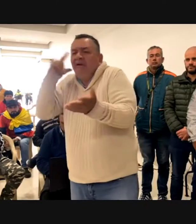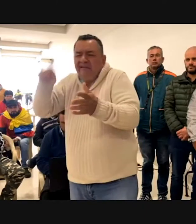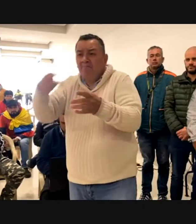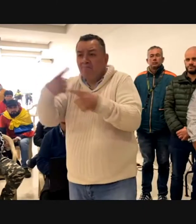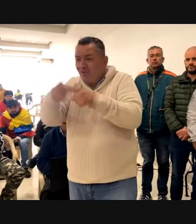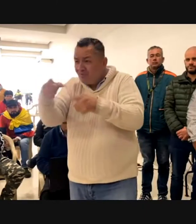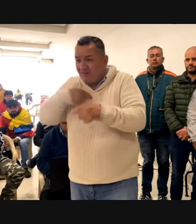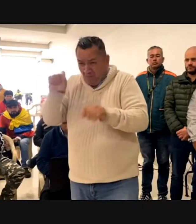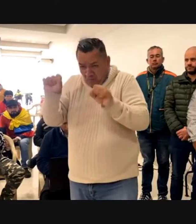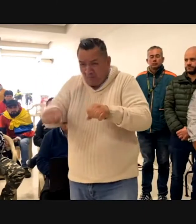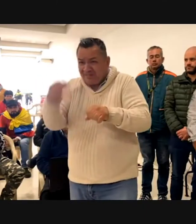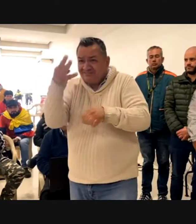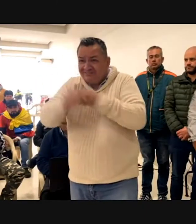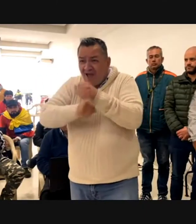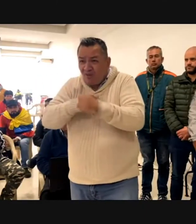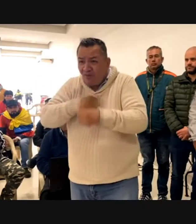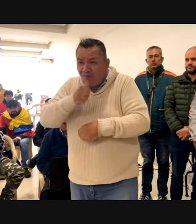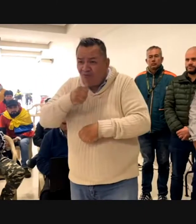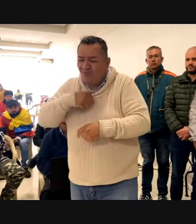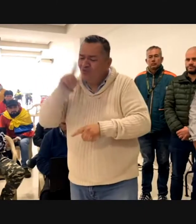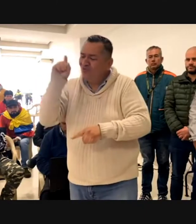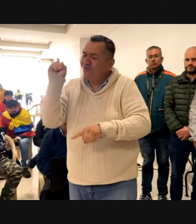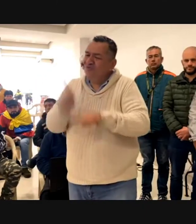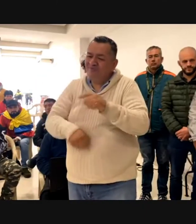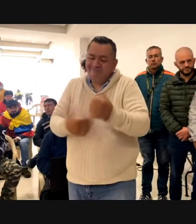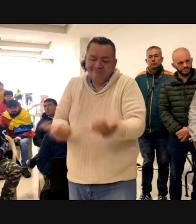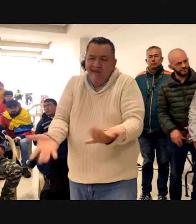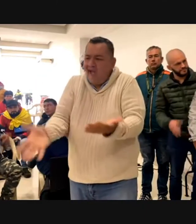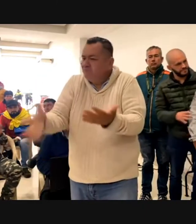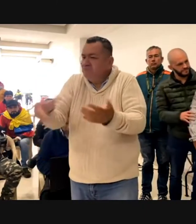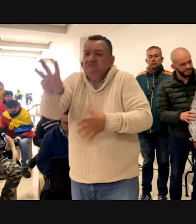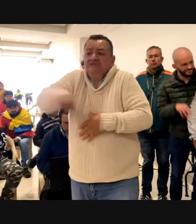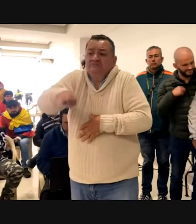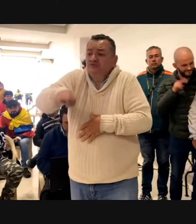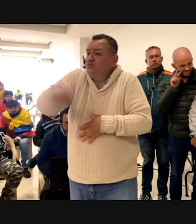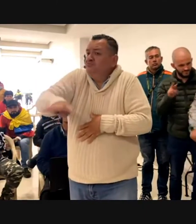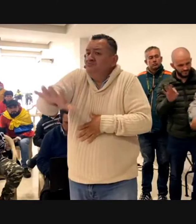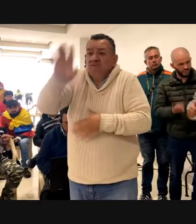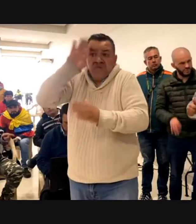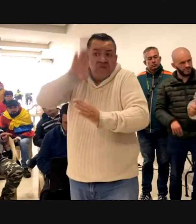este viento todas las teorías